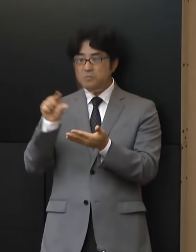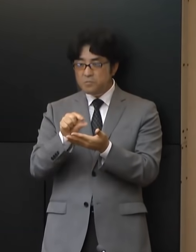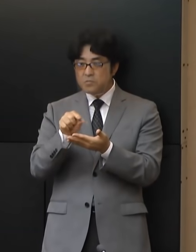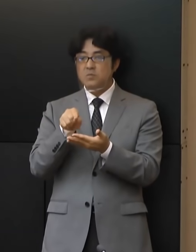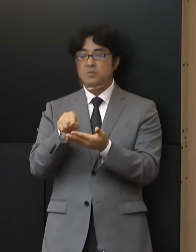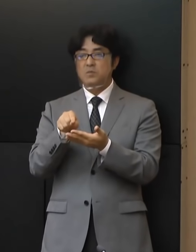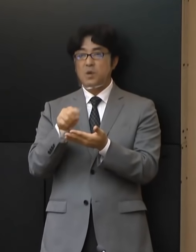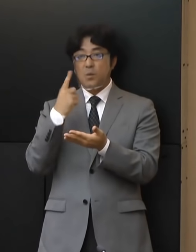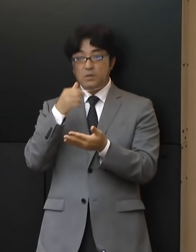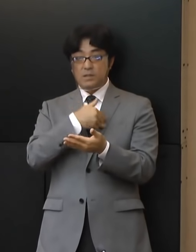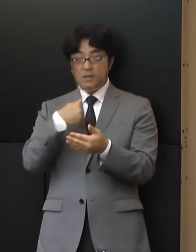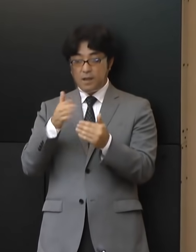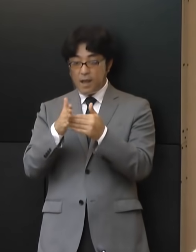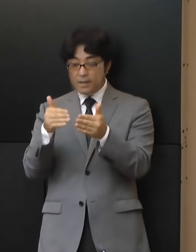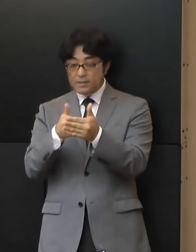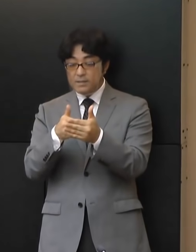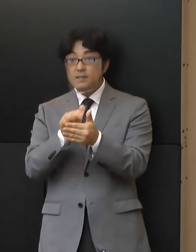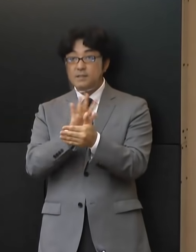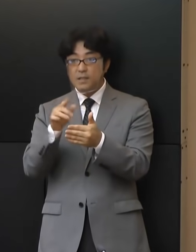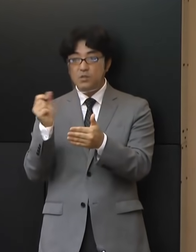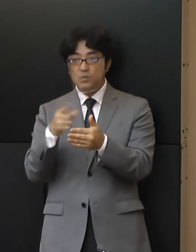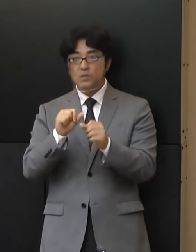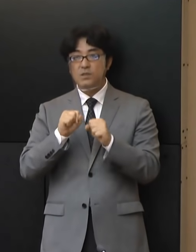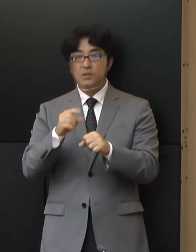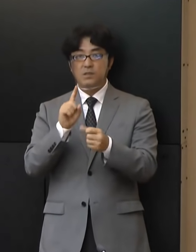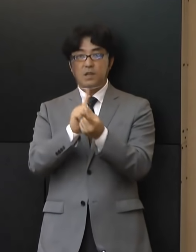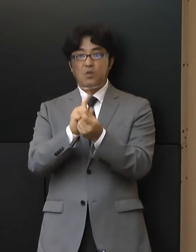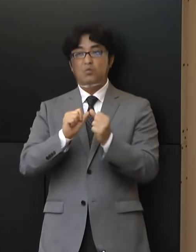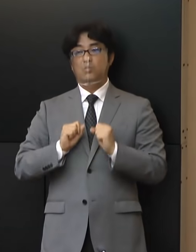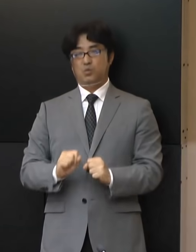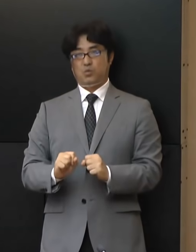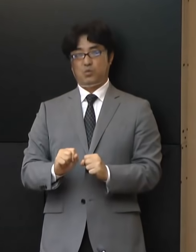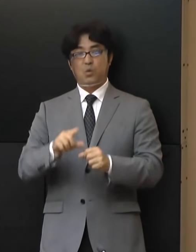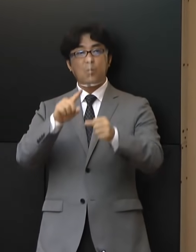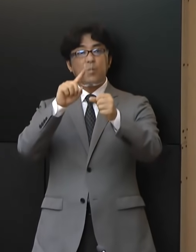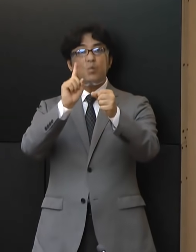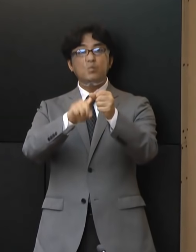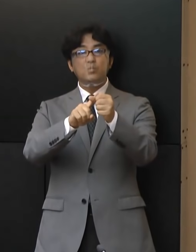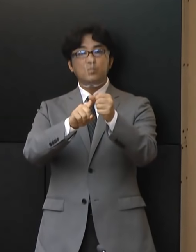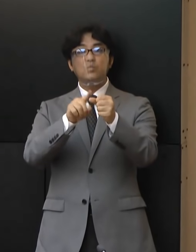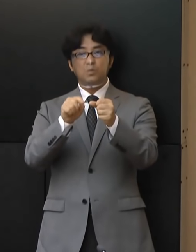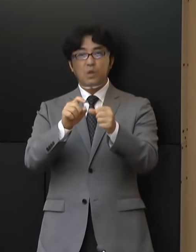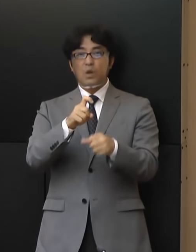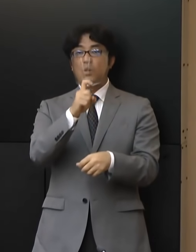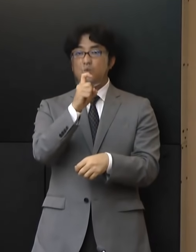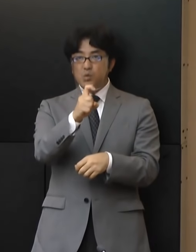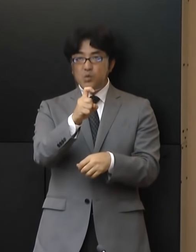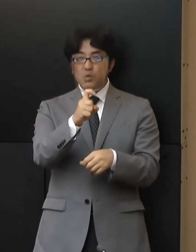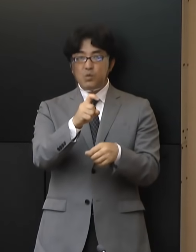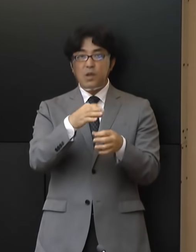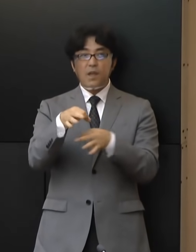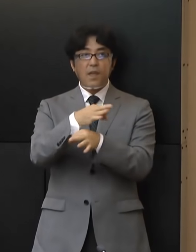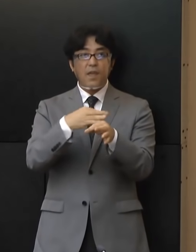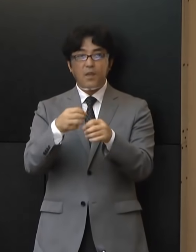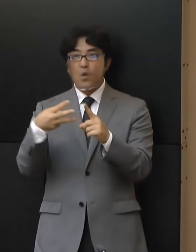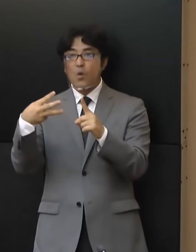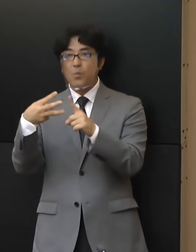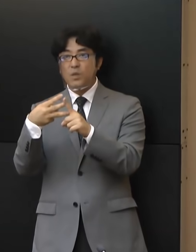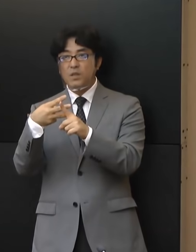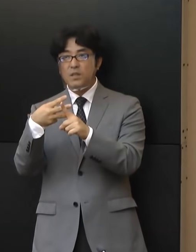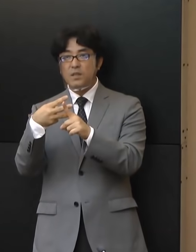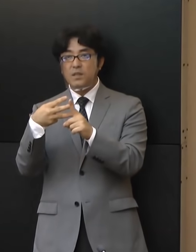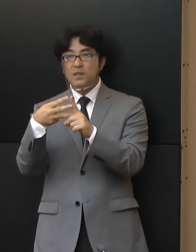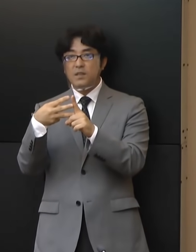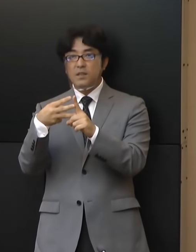かに支給することとしておりまして、できれば目標として10営業日程度での支給につなげていきたい